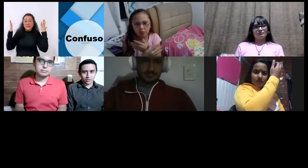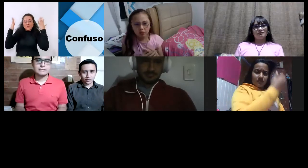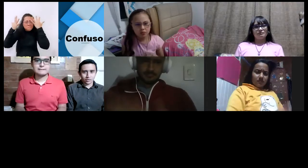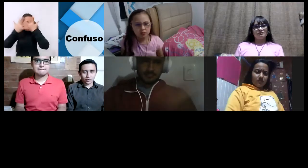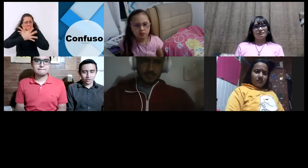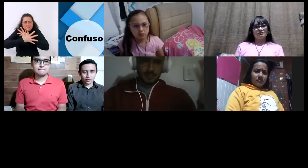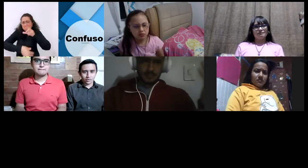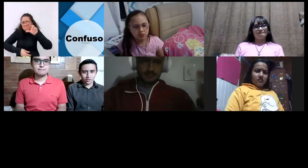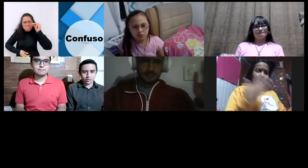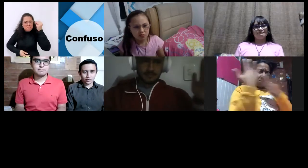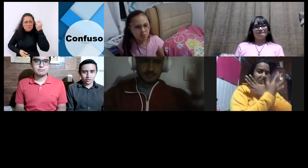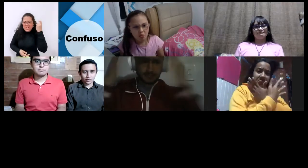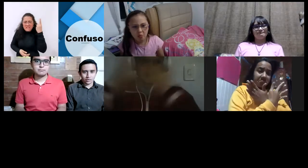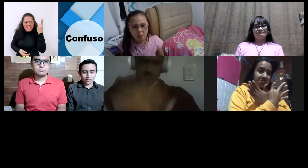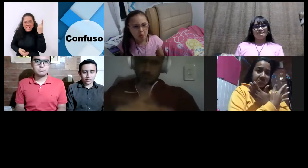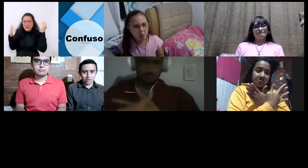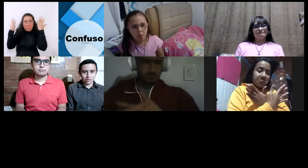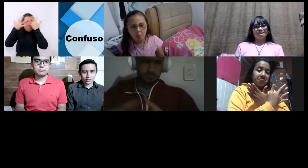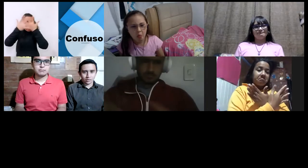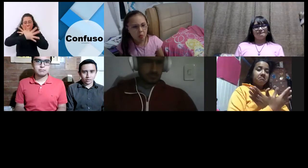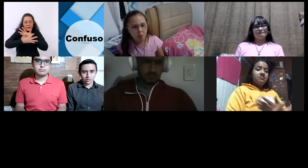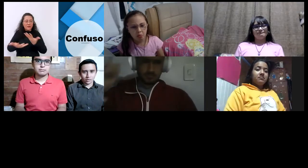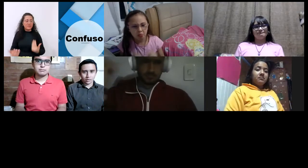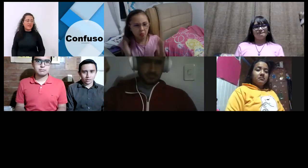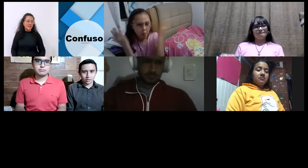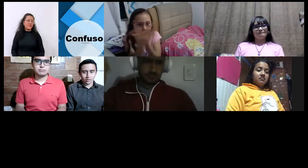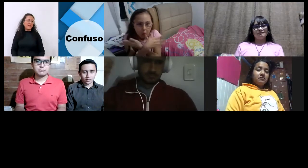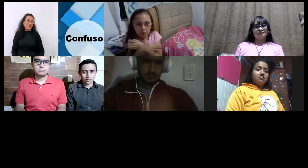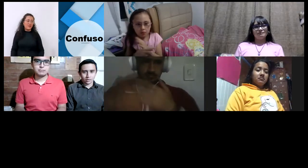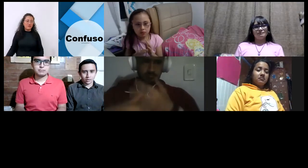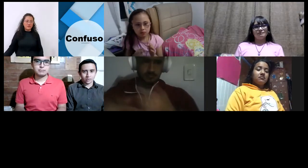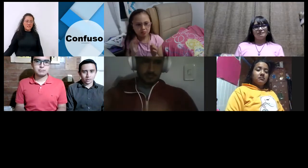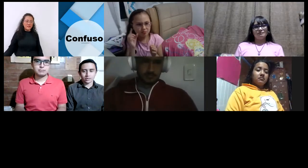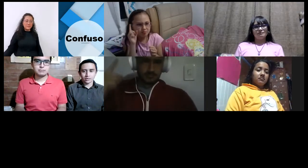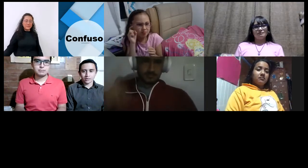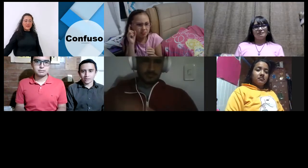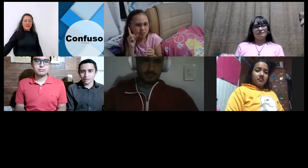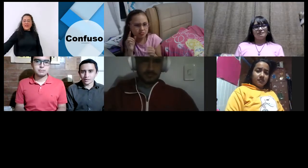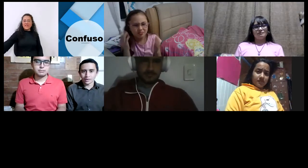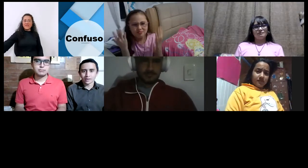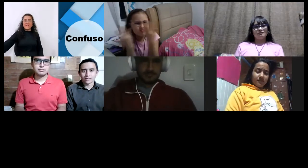como, no entiendo. ¿Cierto? Me confundí. Eso